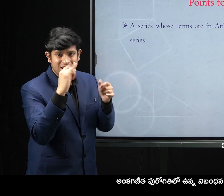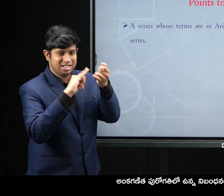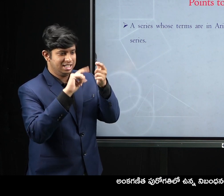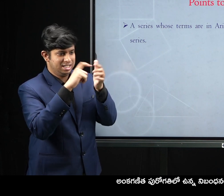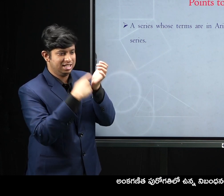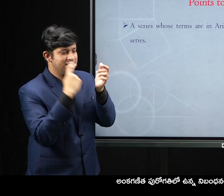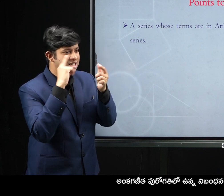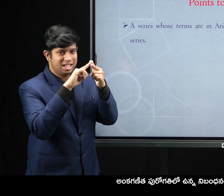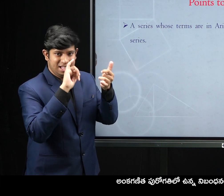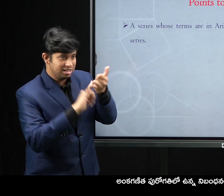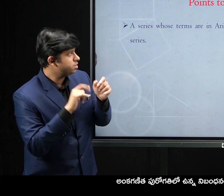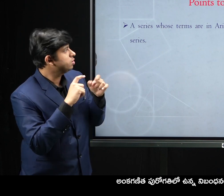అంటారు.